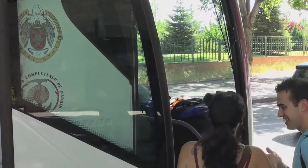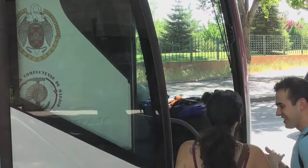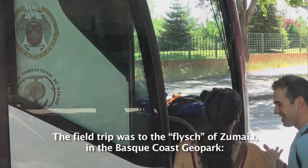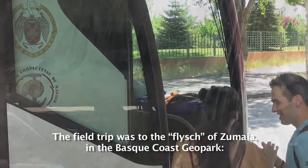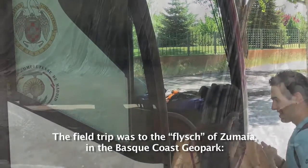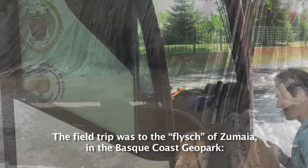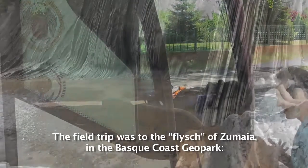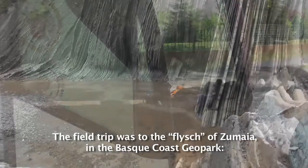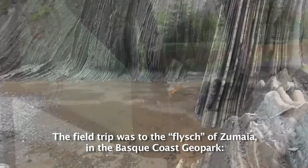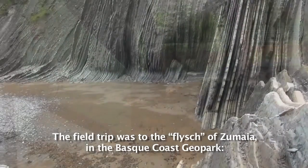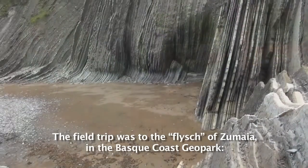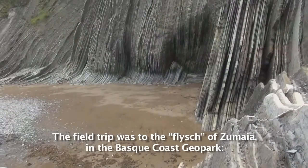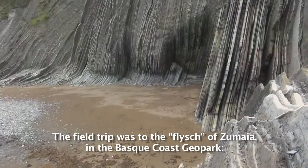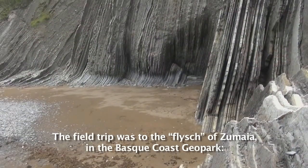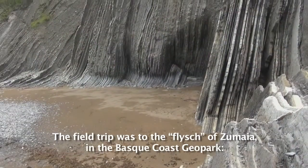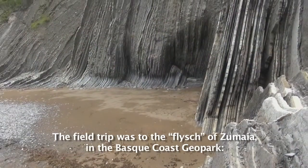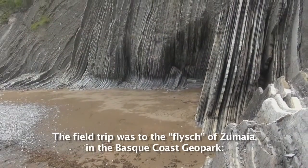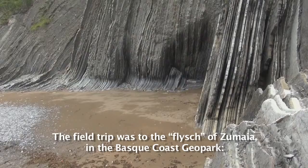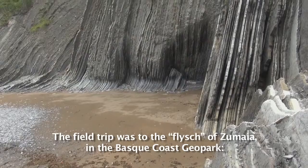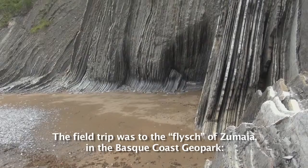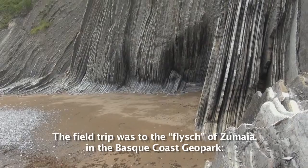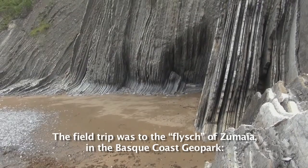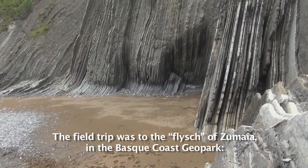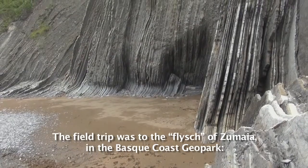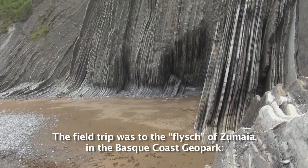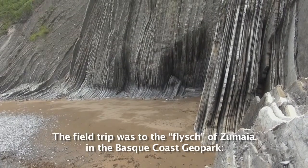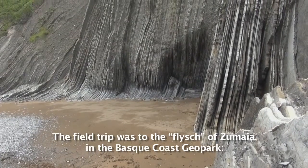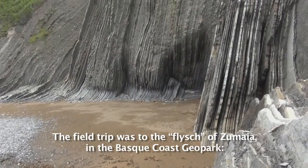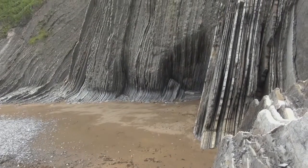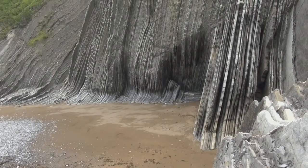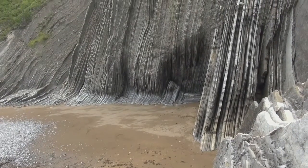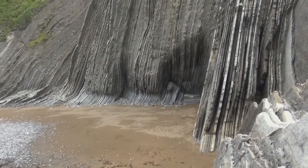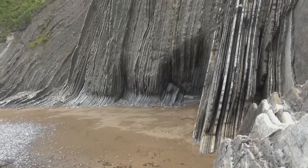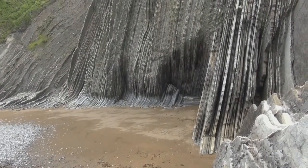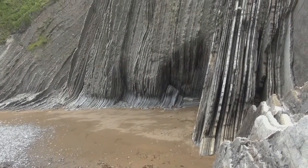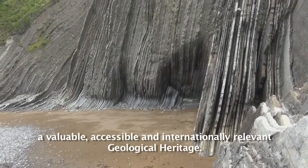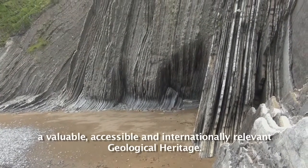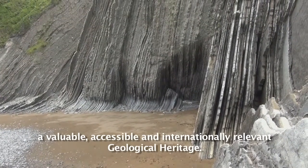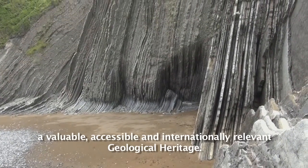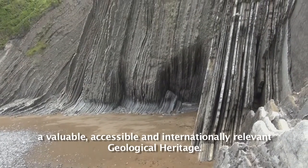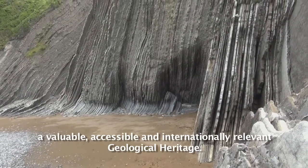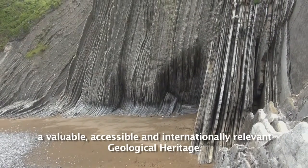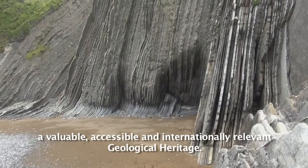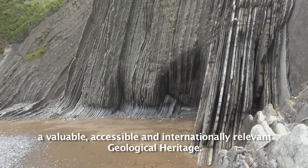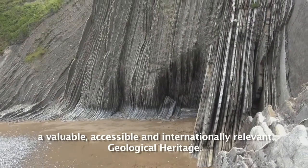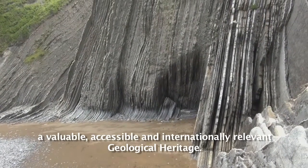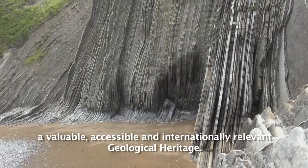Esta salida se realizó al Flysch de Zumaya, en el Geoparque de la Costa Vasca, por ser un patrimonio geológico de enorme